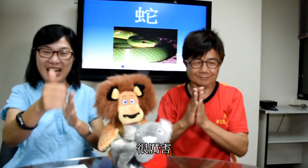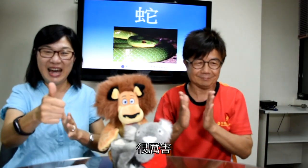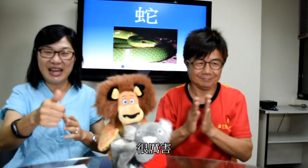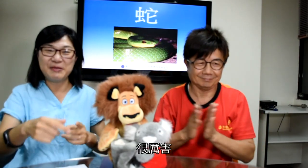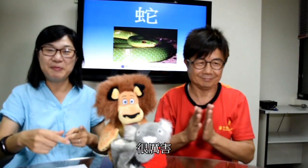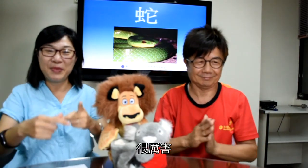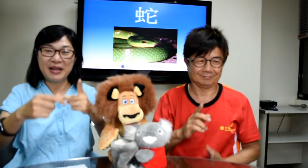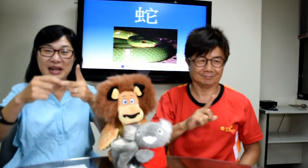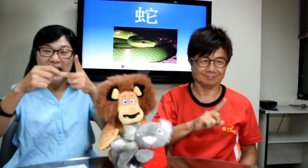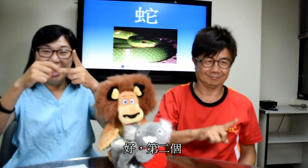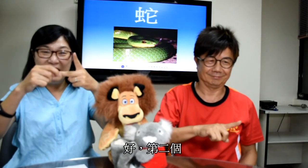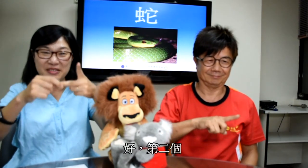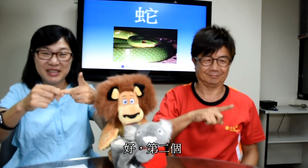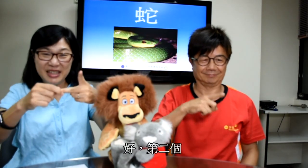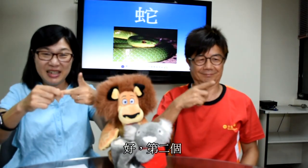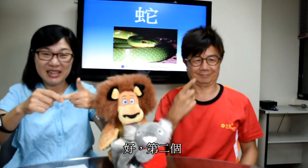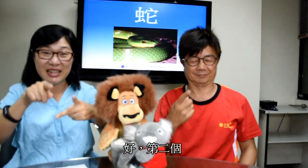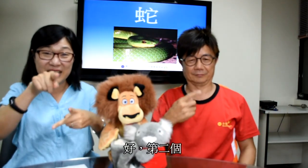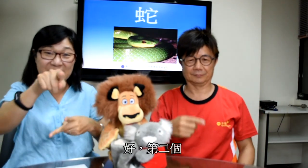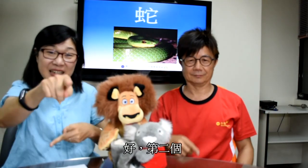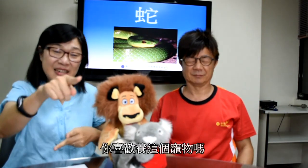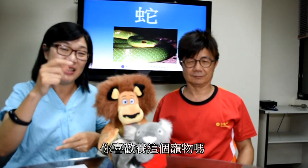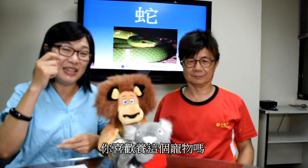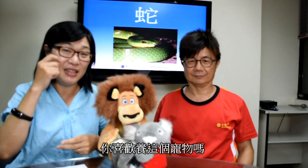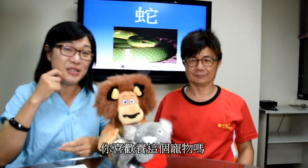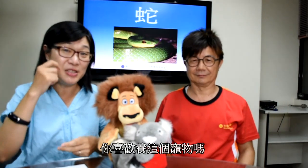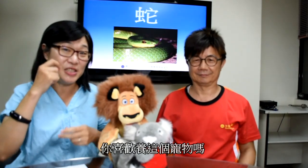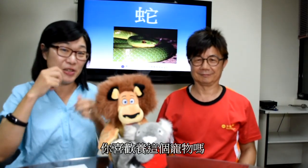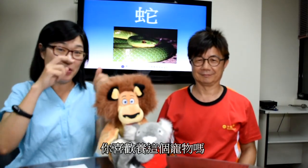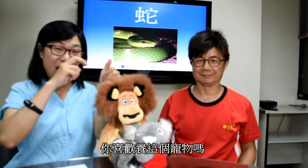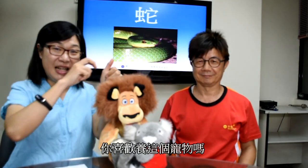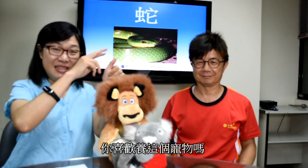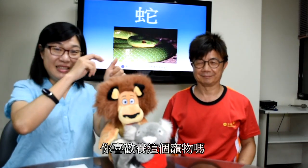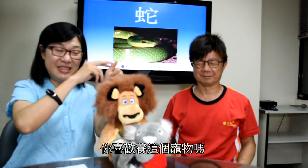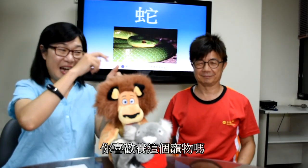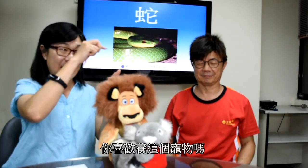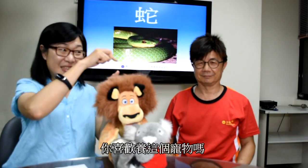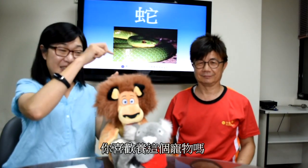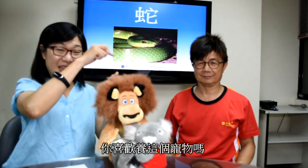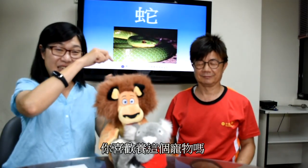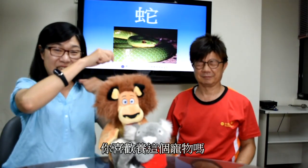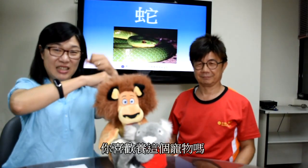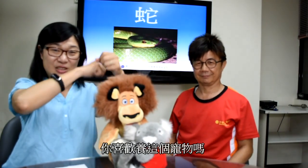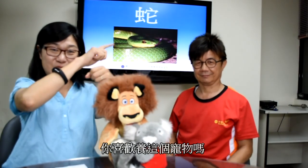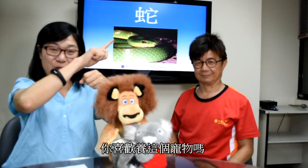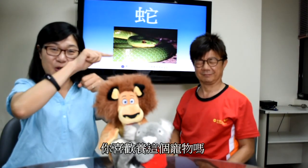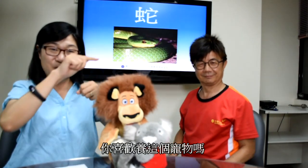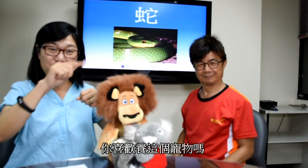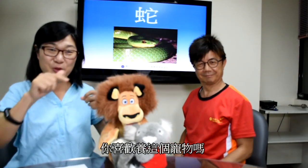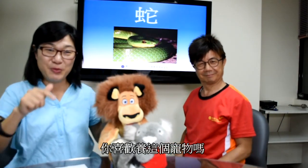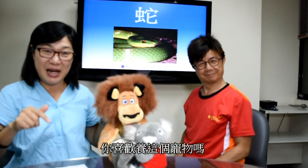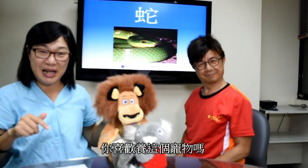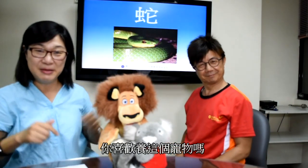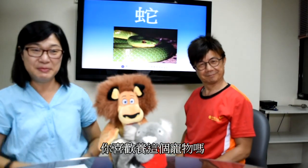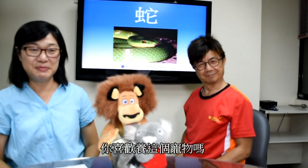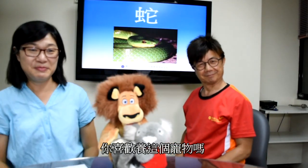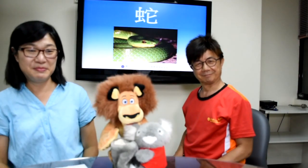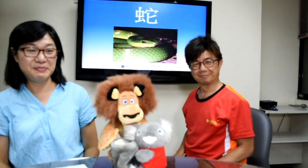害。好，第二个，你喜欢养这个宠物吗？